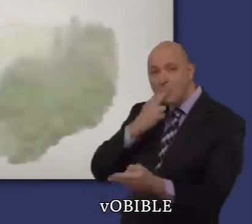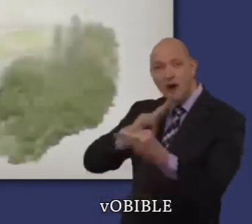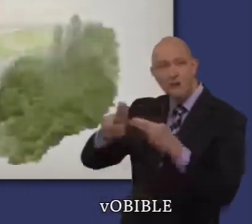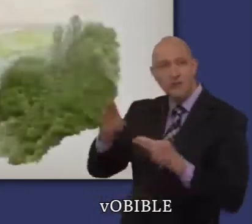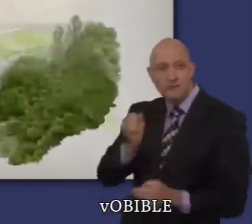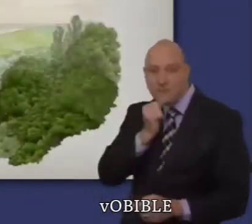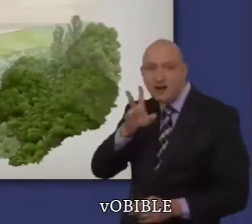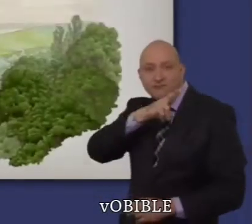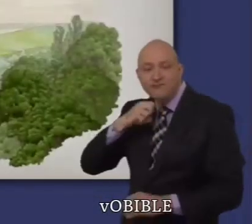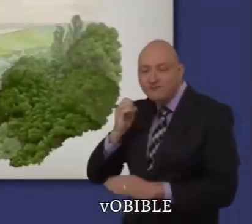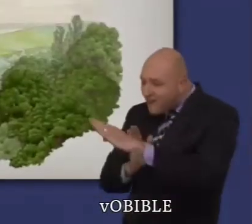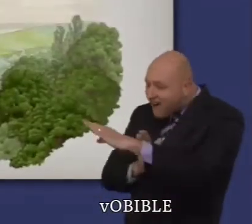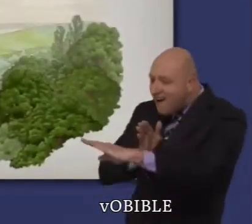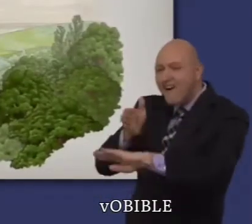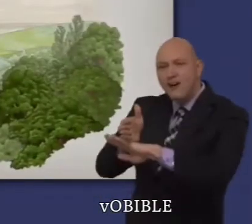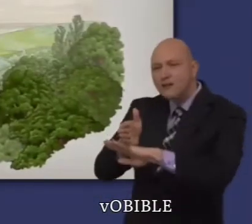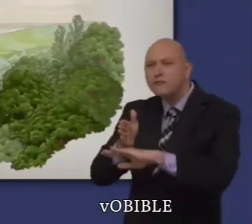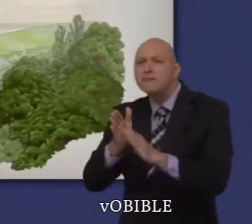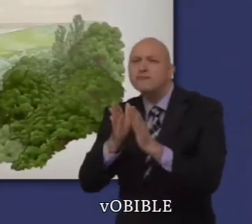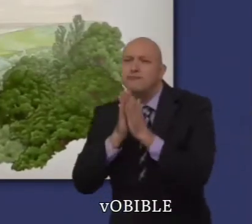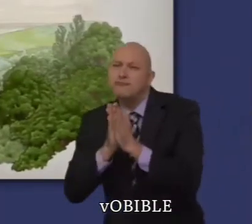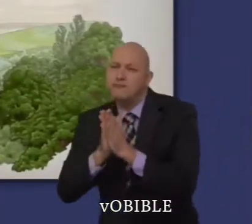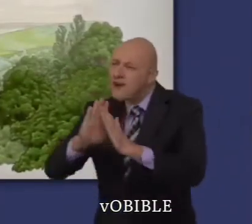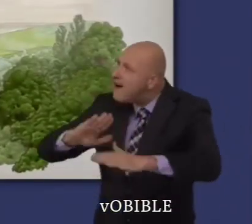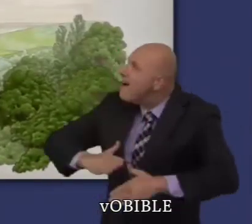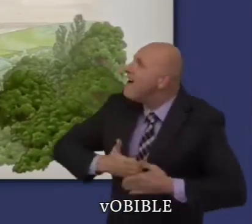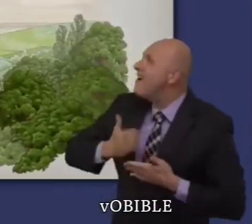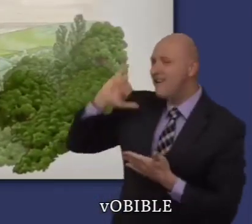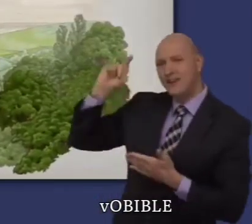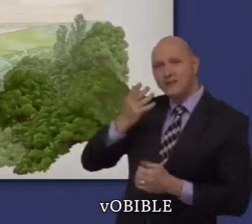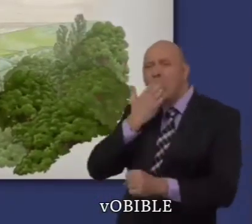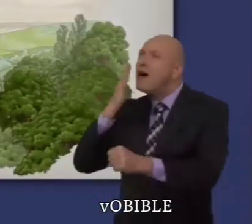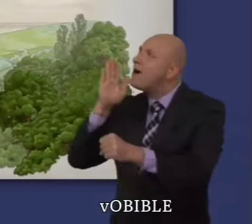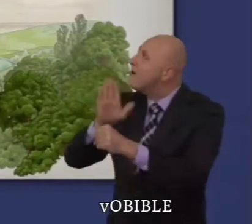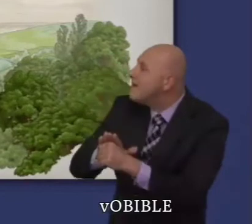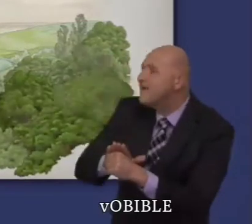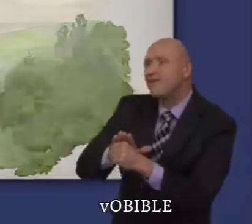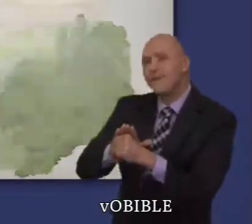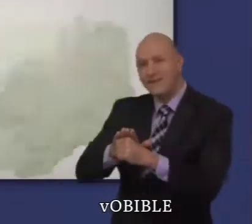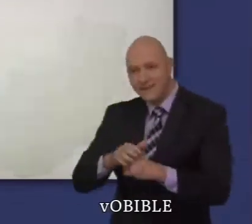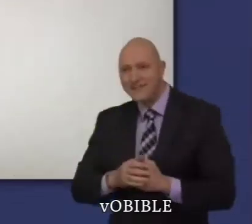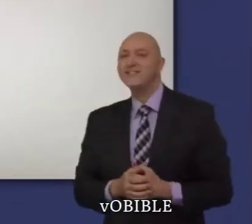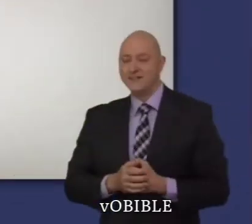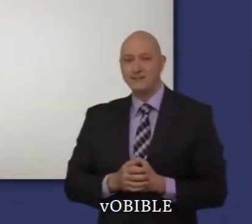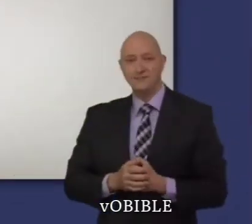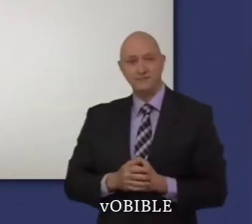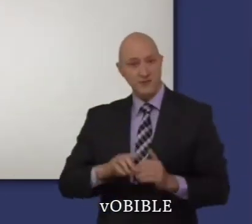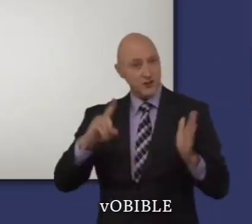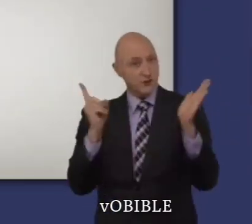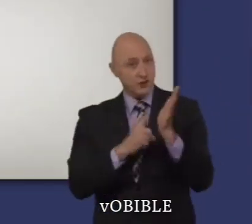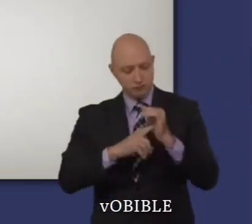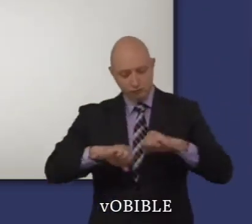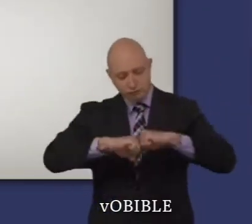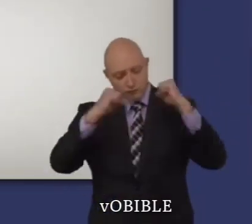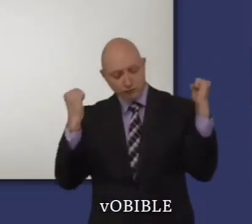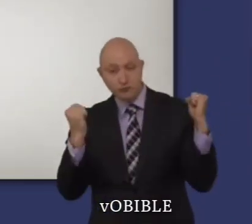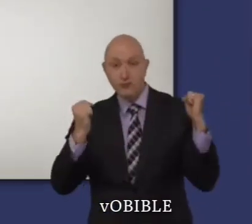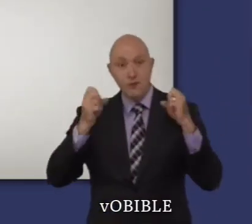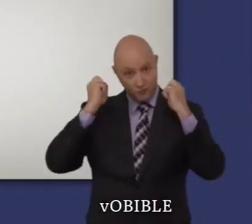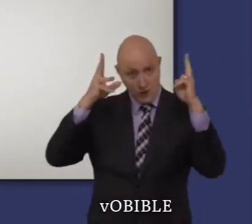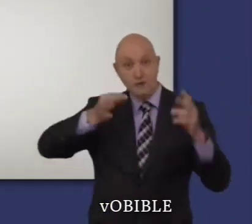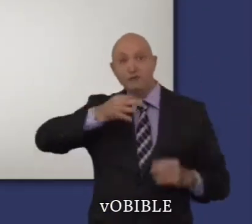Le nom Deutéronome signifie deuxième loi ou répétition de la loi. Mais ce livre est aussi une explication de la loi.